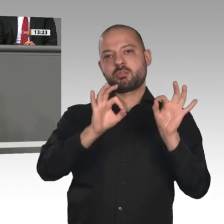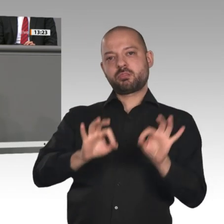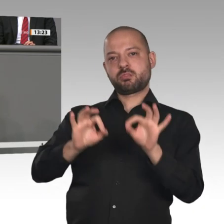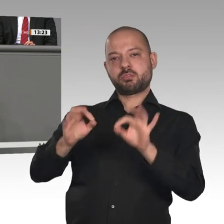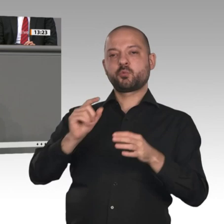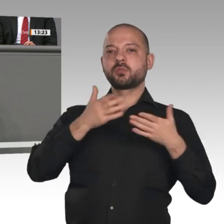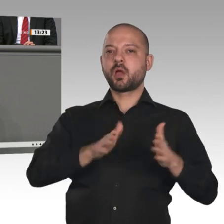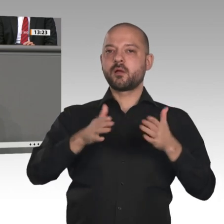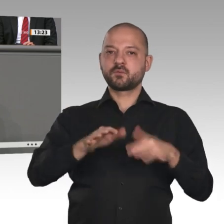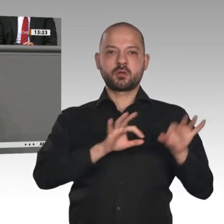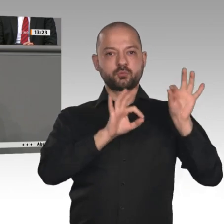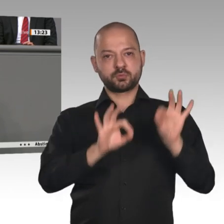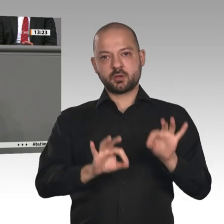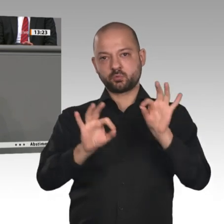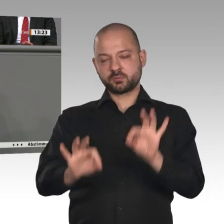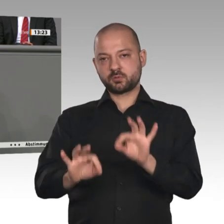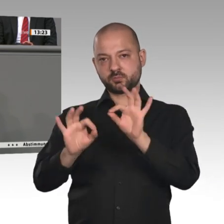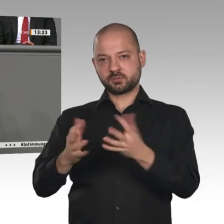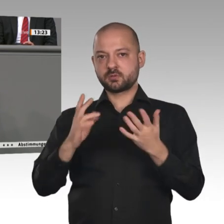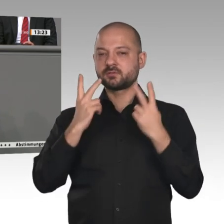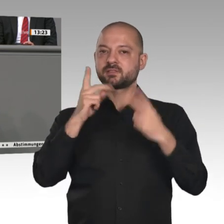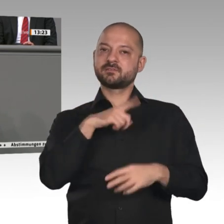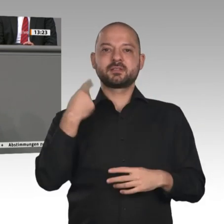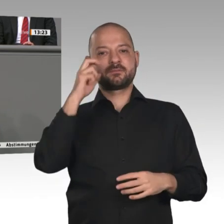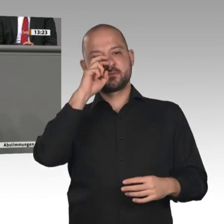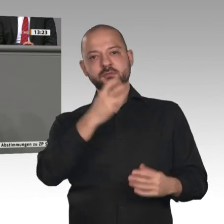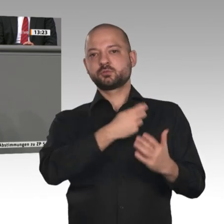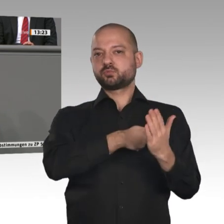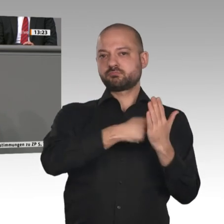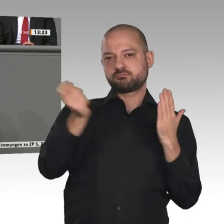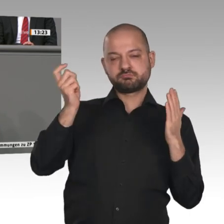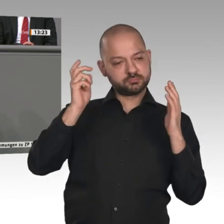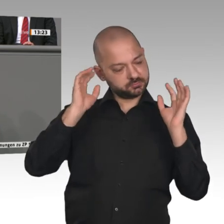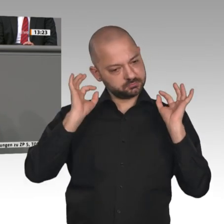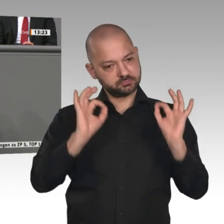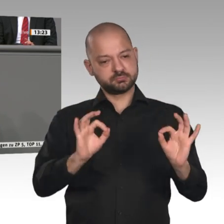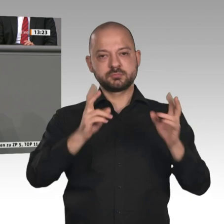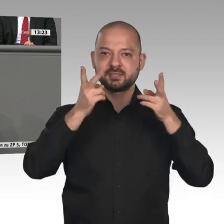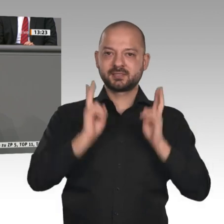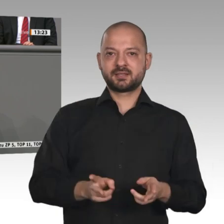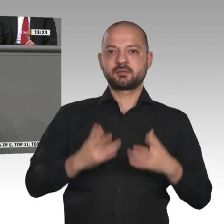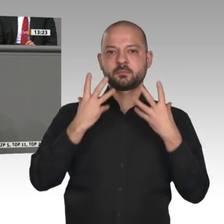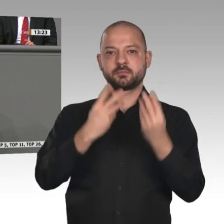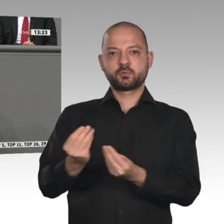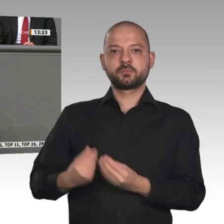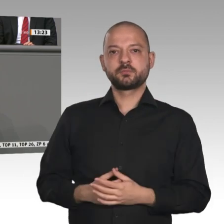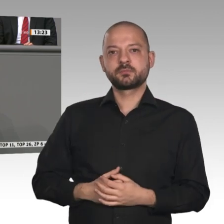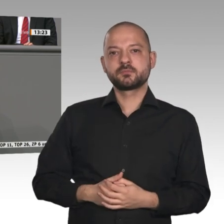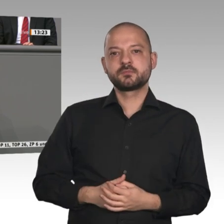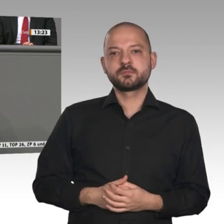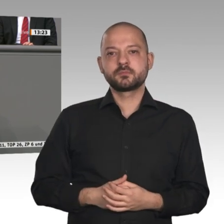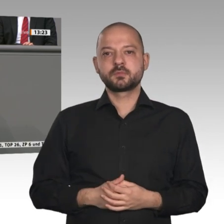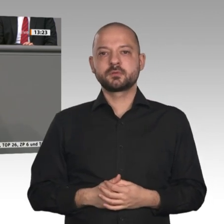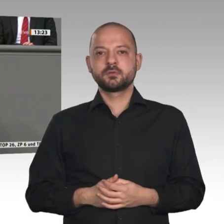einen Schlussstrich zu ziehen, erteile ich daher in Übereinstimmung mit der Kollegin Göring-Eckardt eine klare Absage.